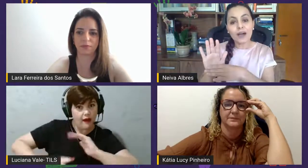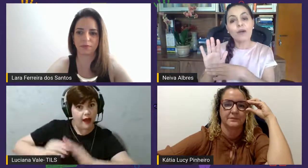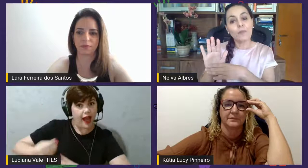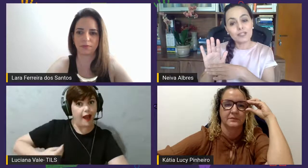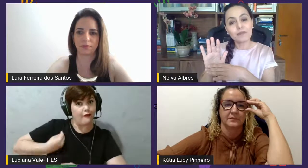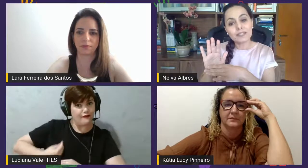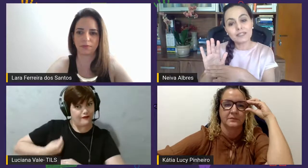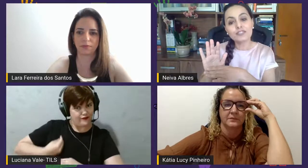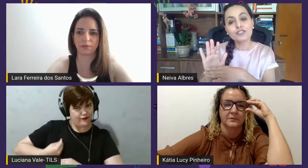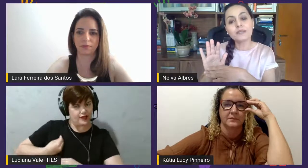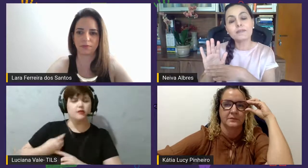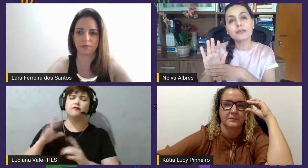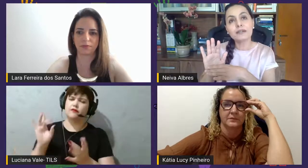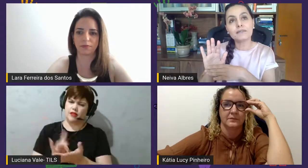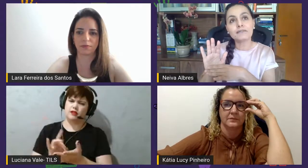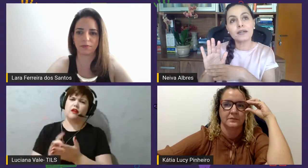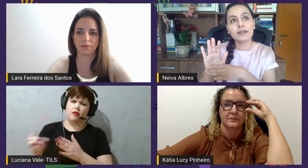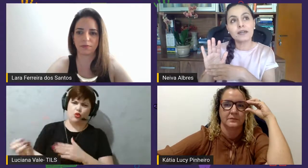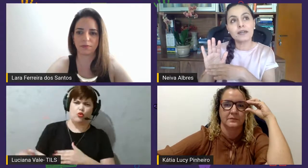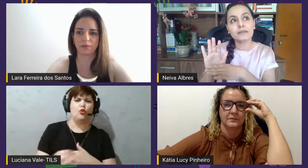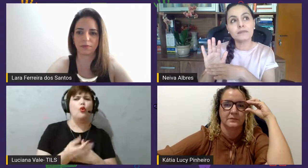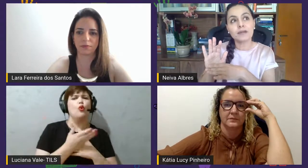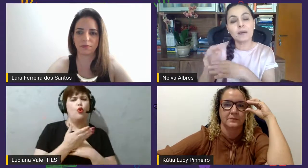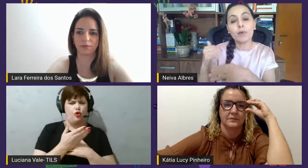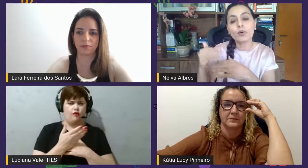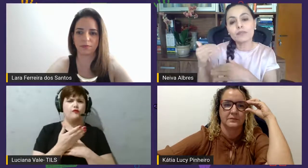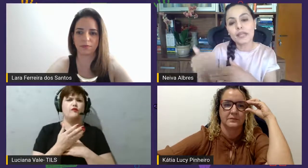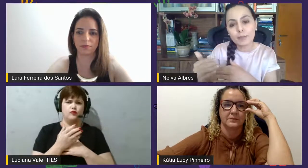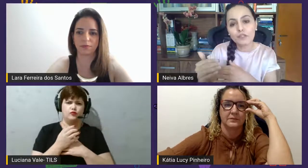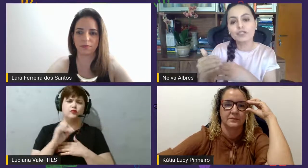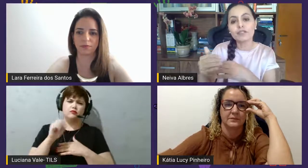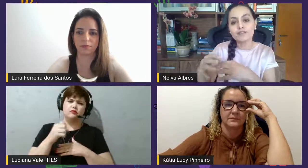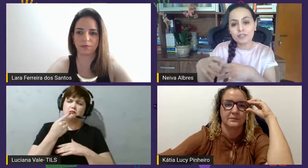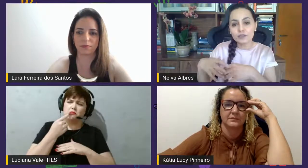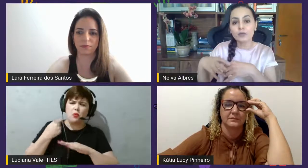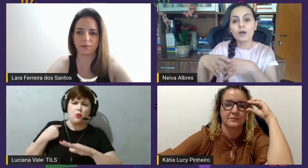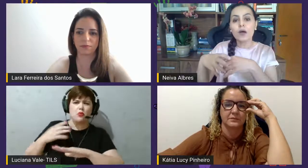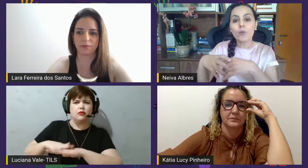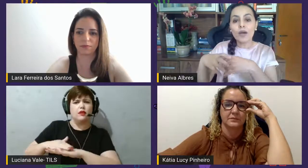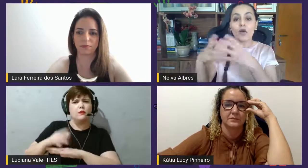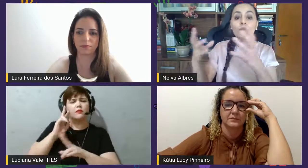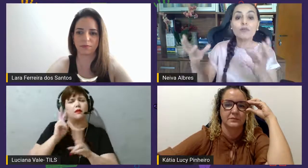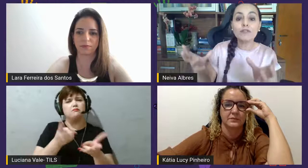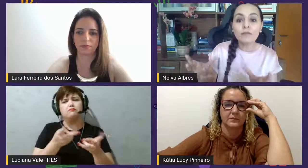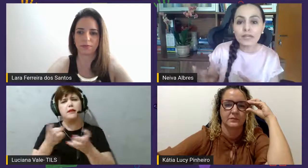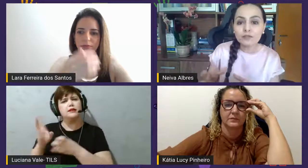na vida real, realmente, é bastante... há pouco tempo, a gente tem visto